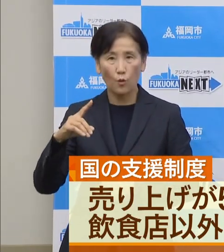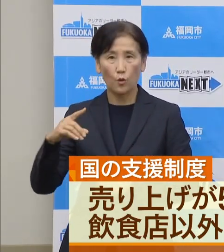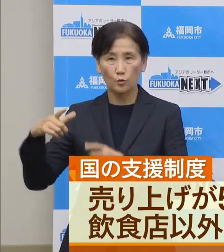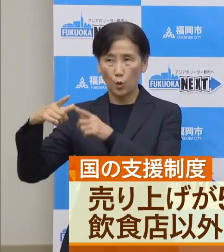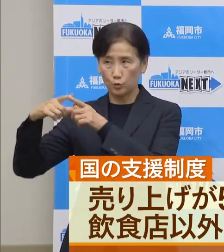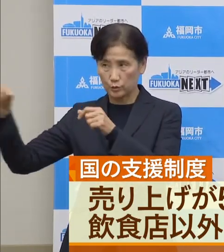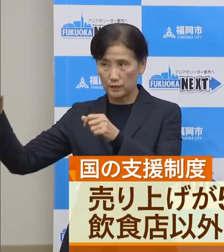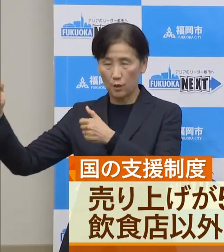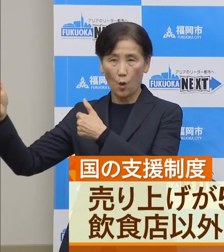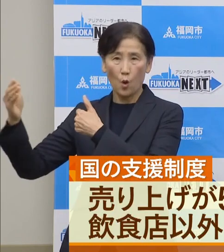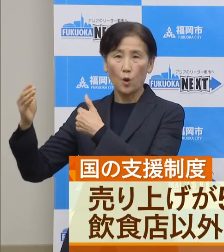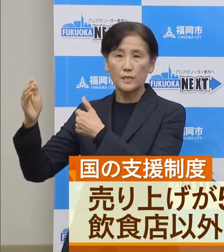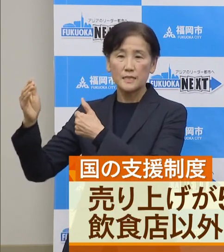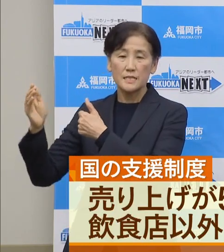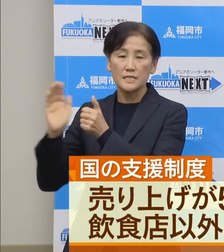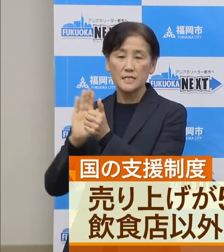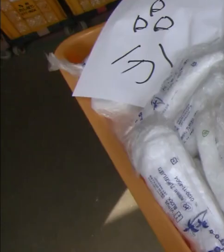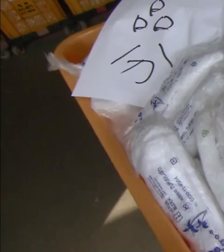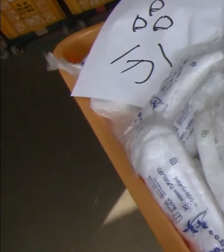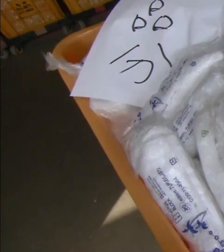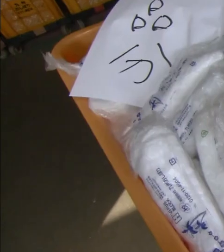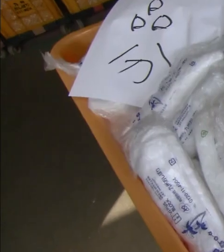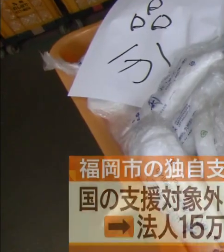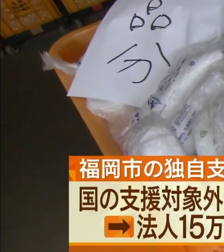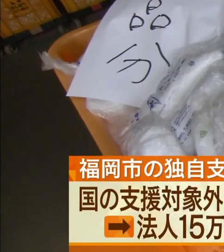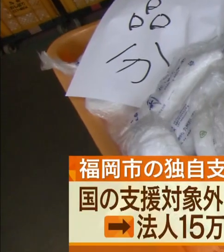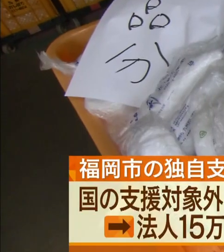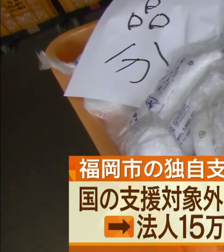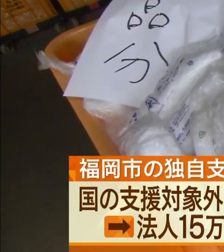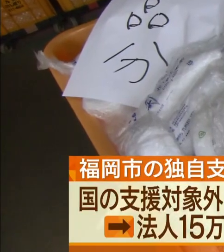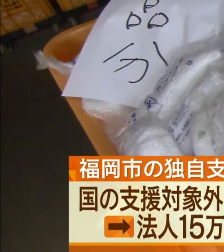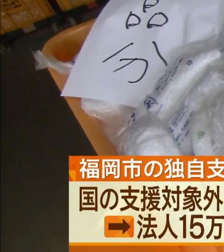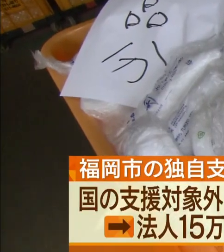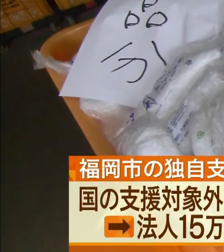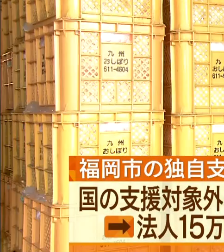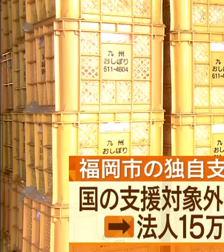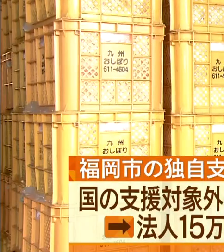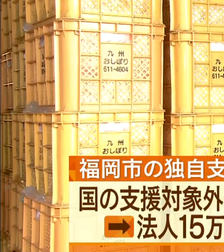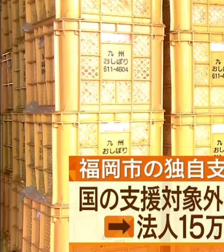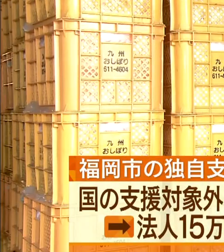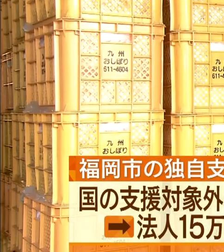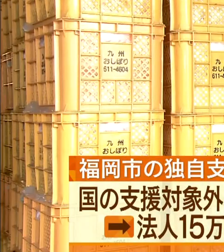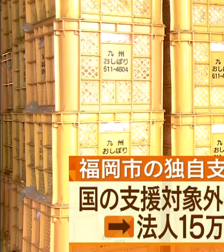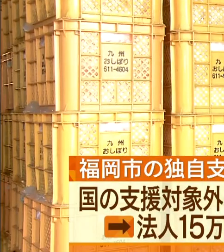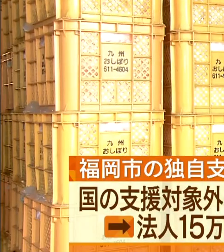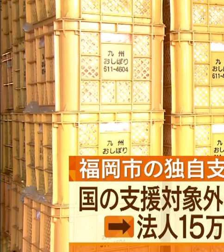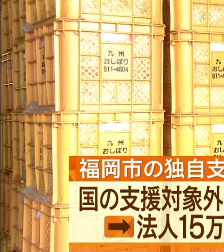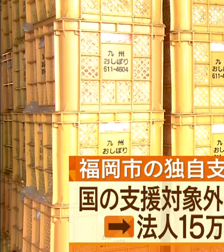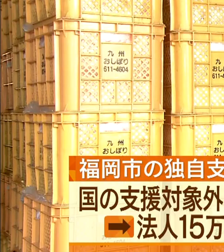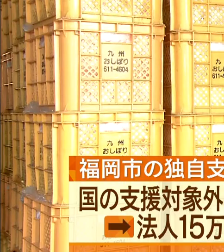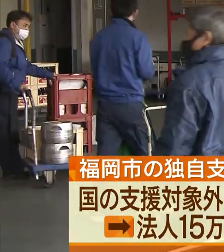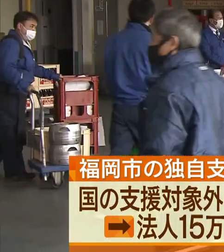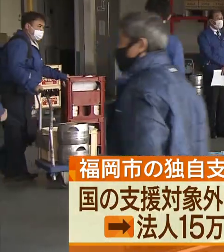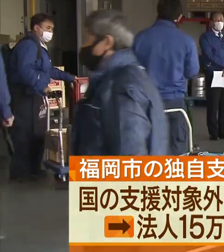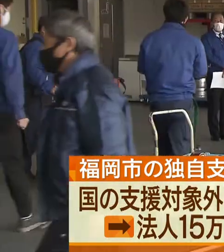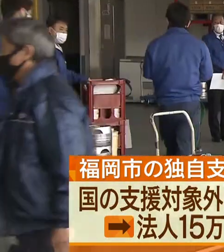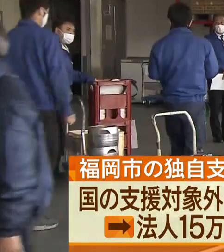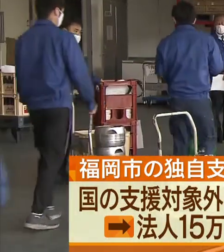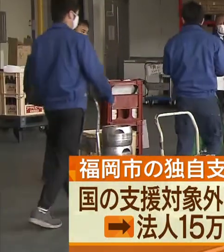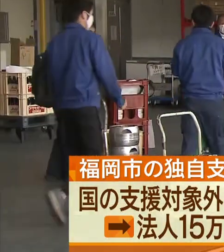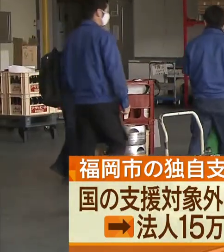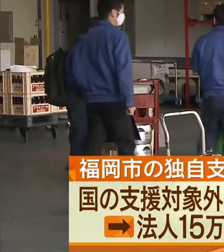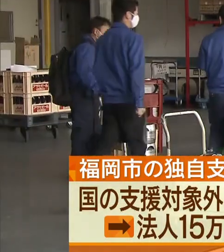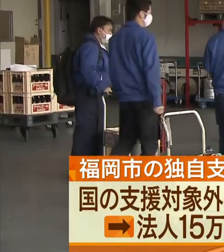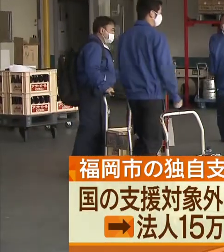支援の対象となる凝集を選定中です福岡市はそこから漏れた業種や事業者に対し